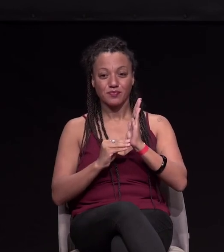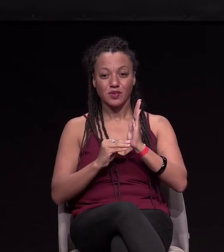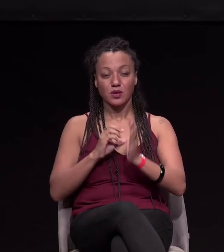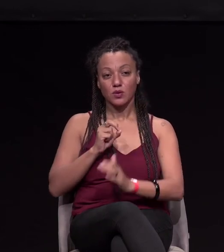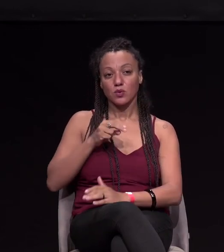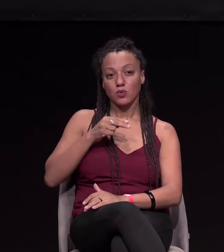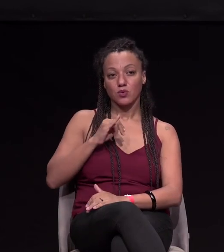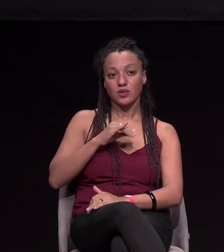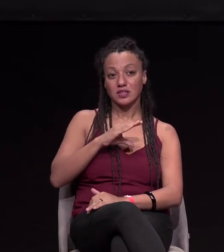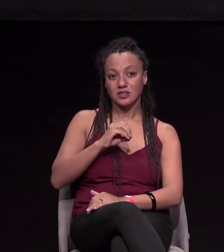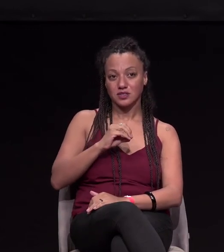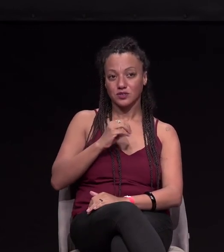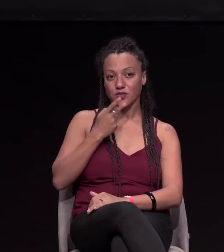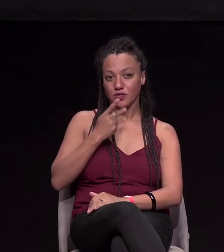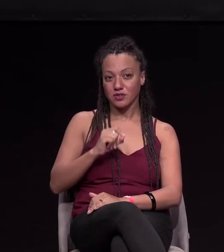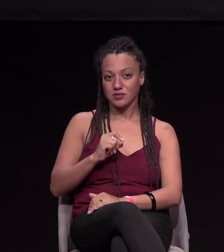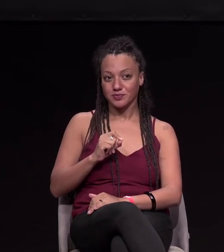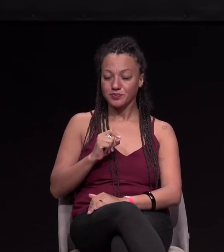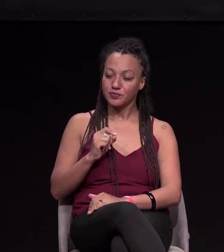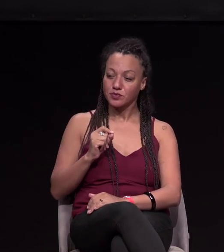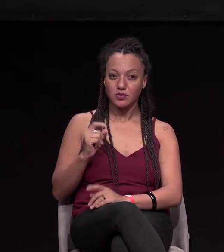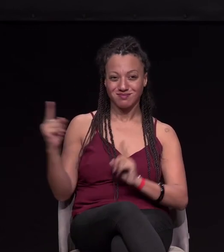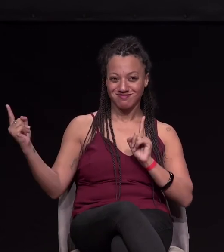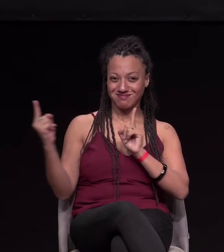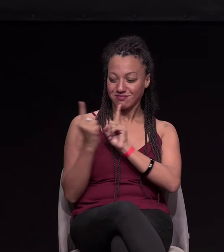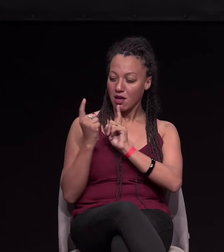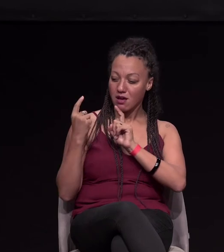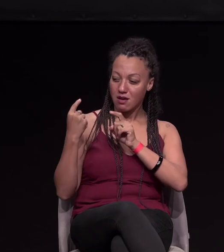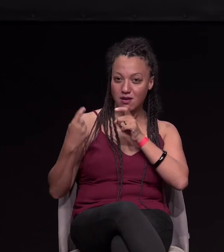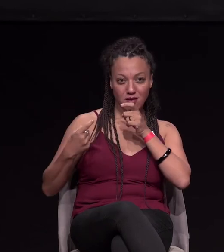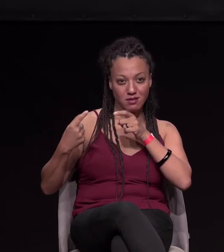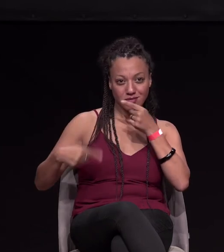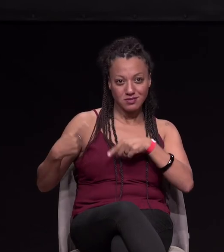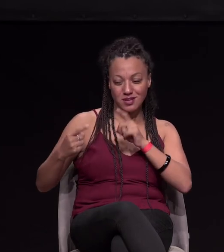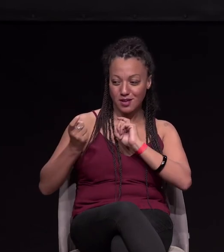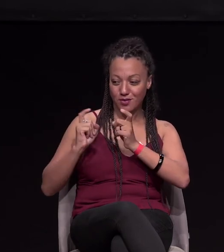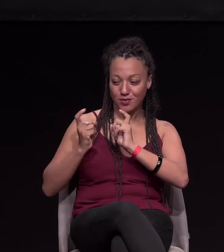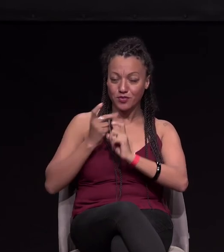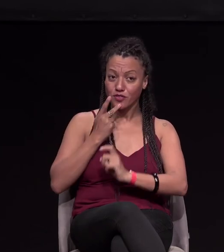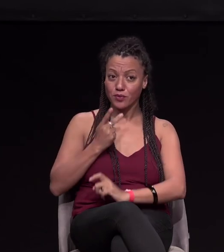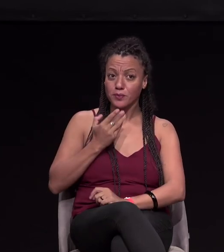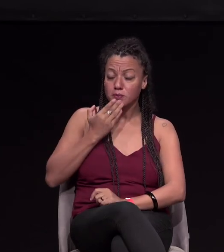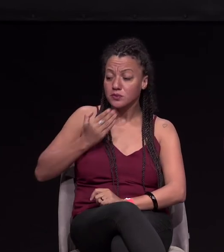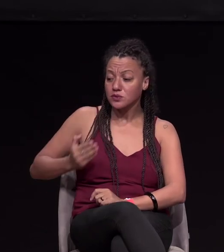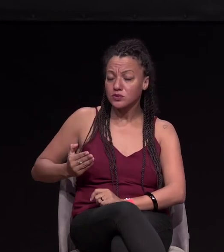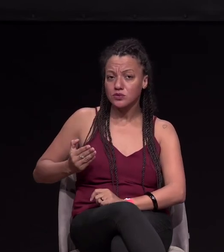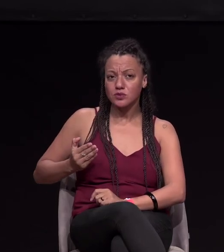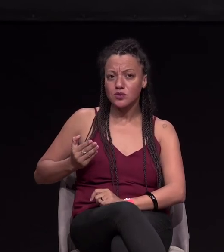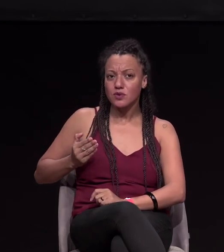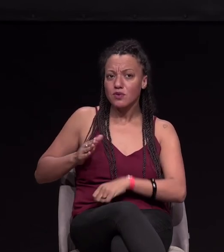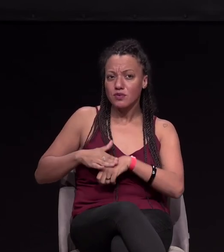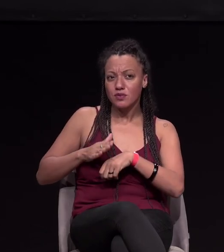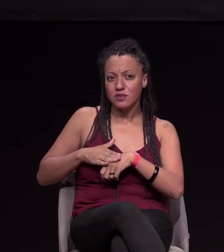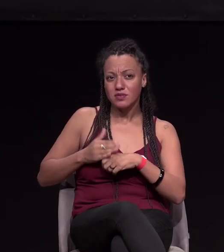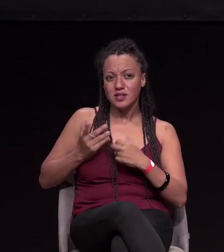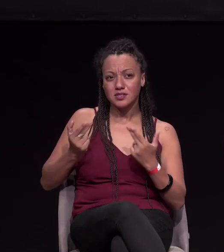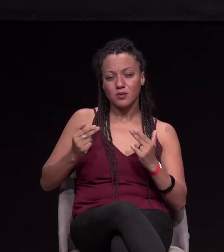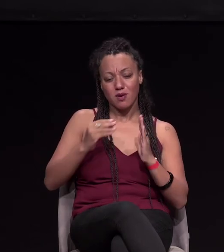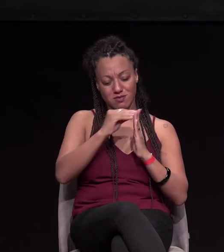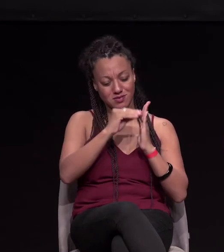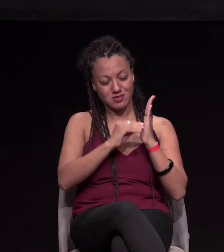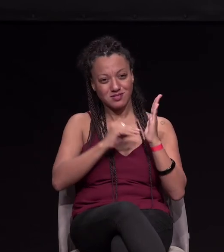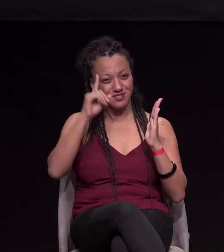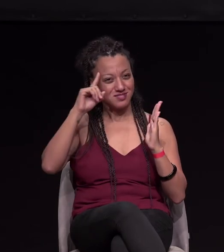olha é quando ele chama o carinho dela na sala programa ele falou assim eu queria que você fizesse igual e se escala em